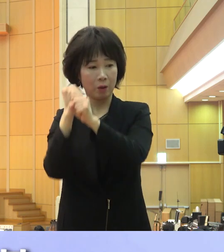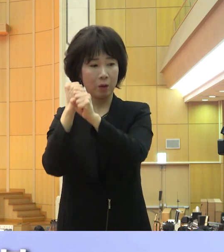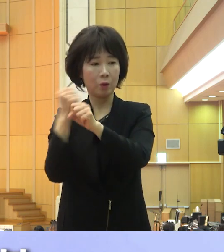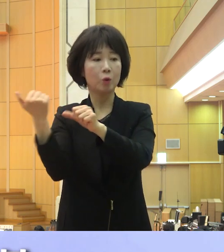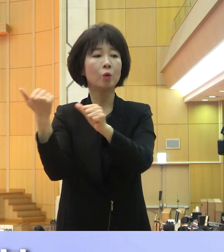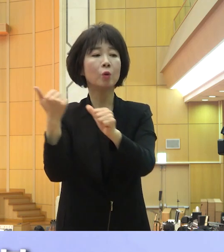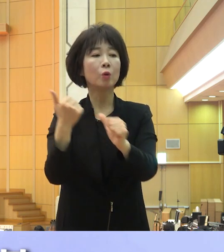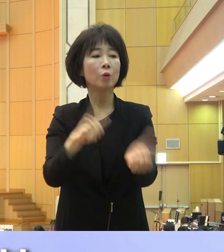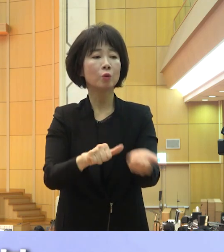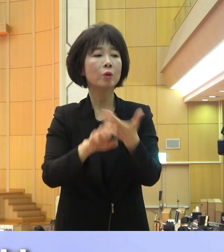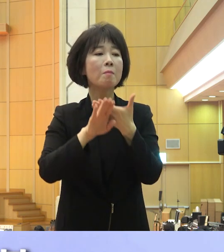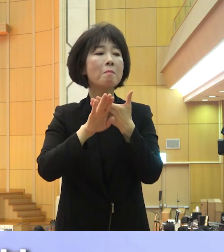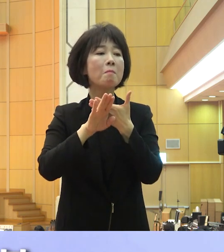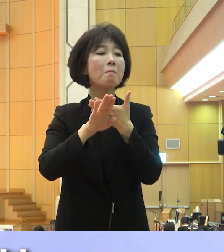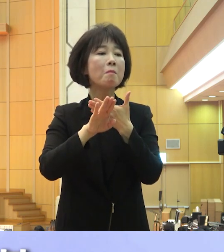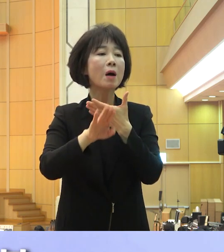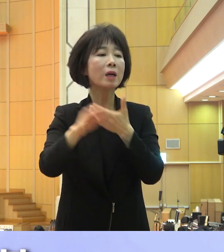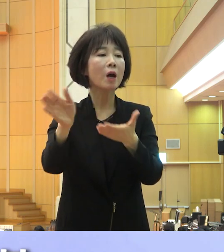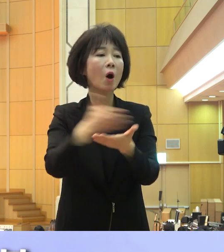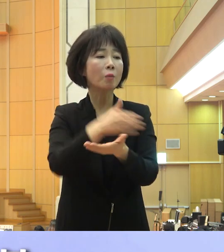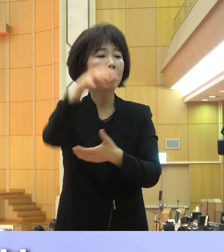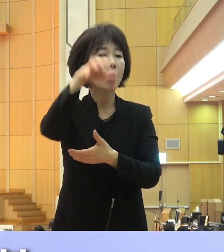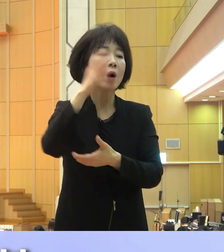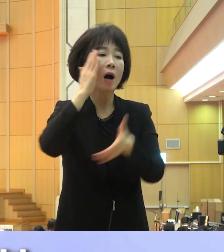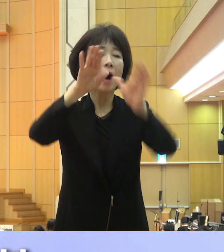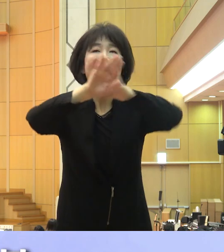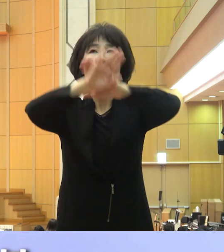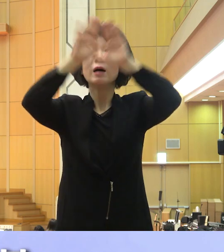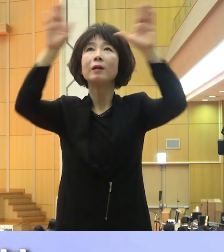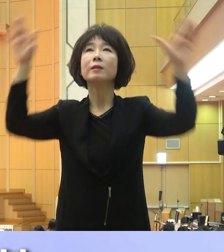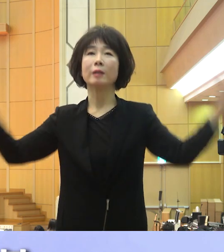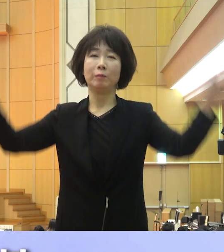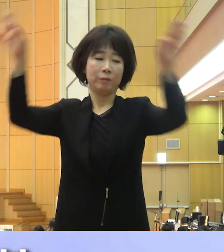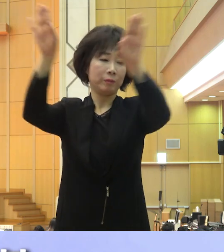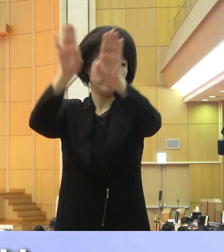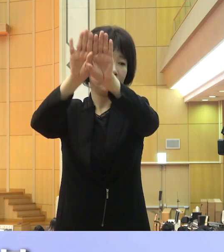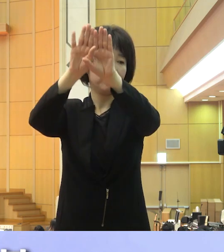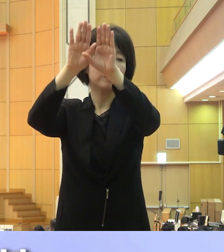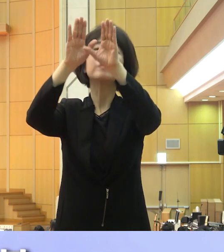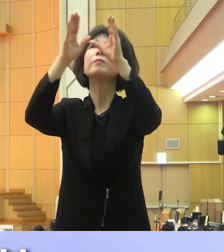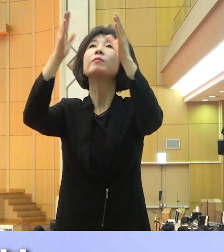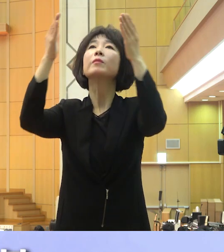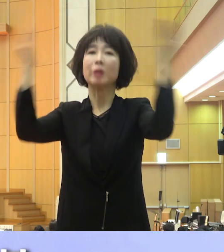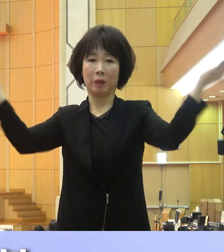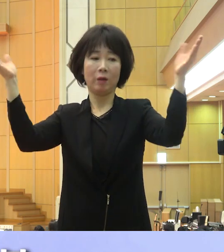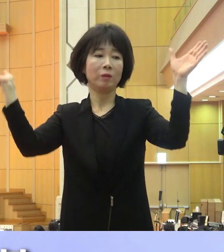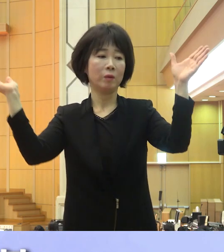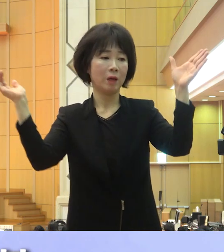주셨도